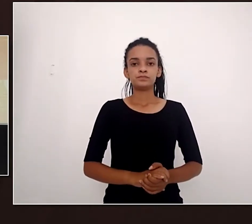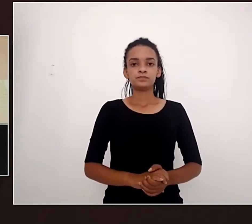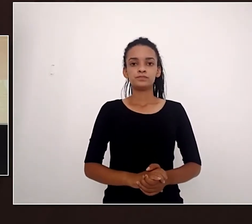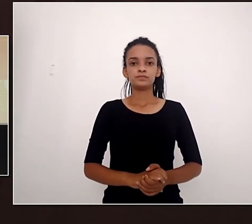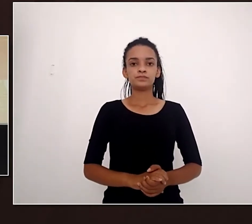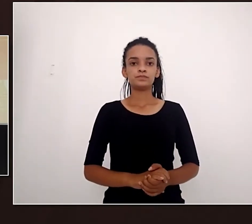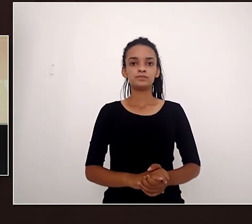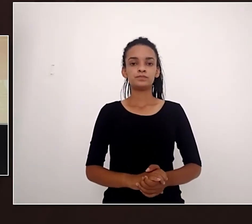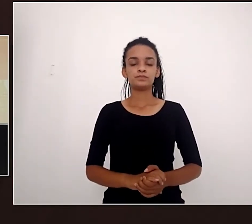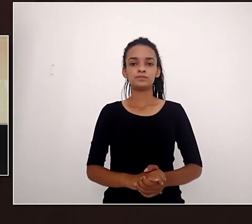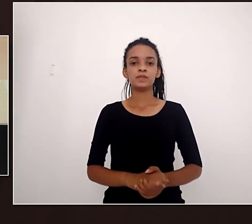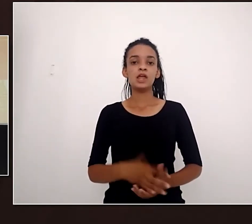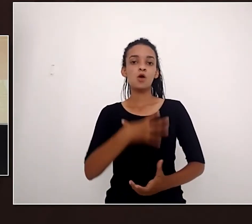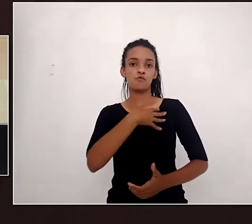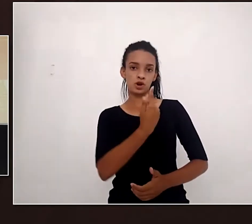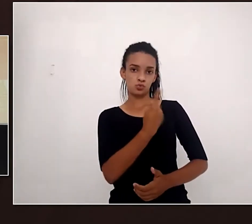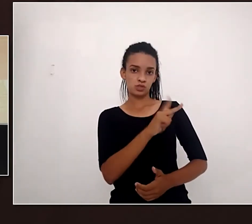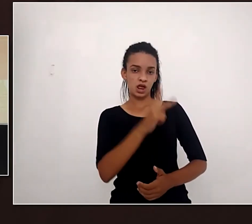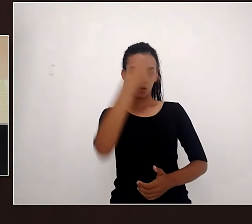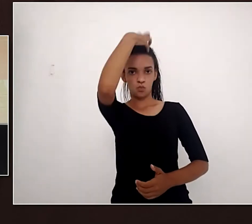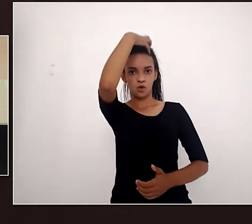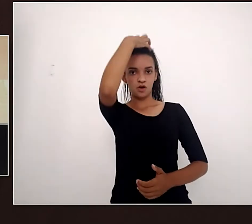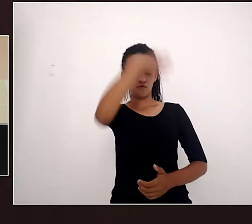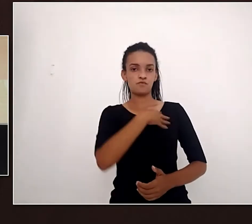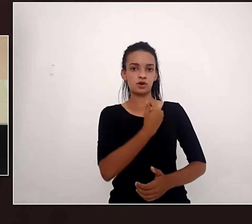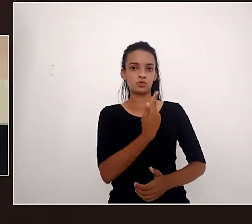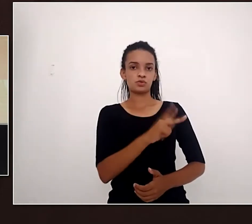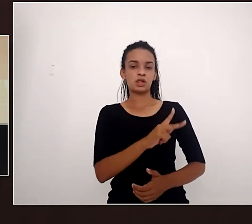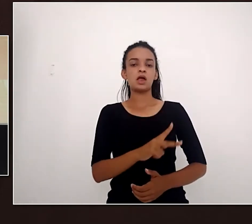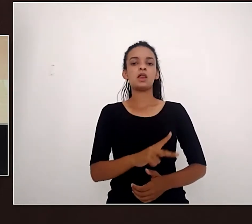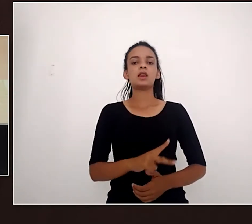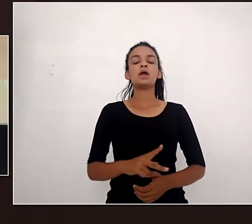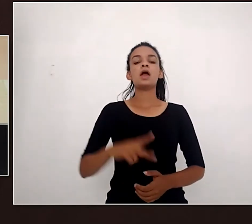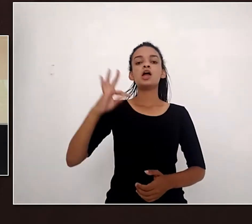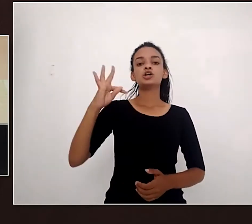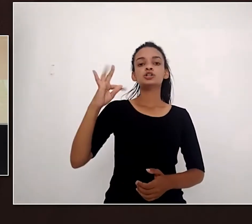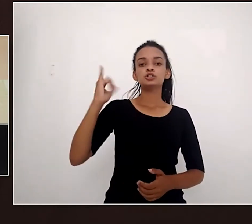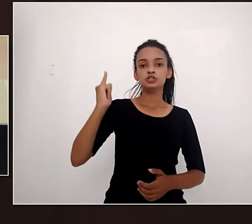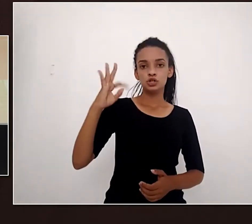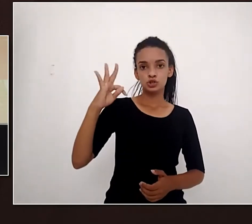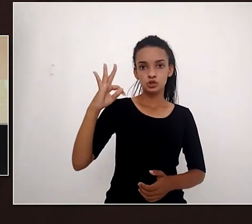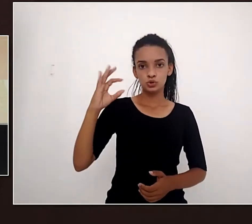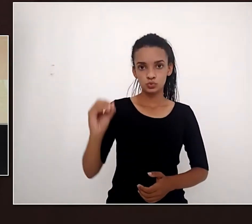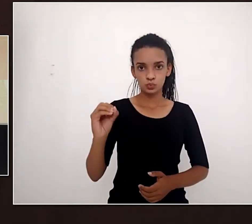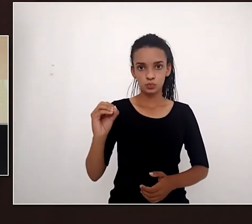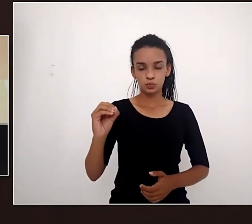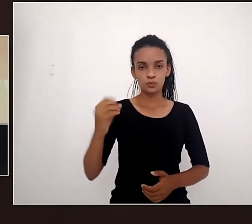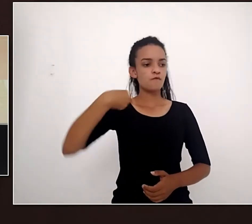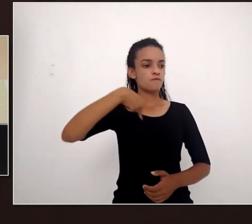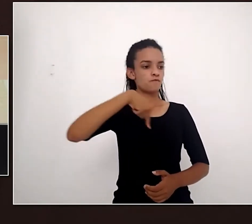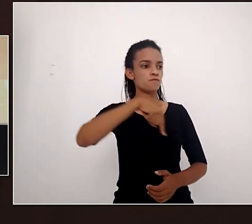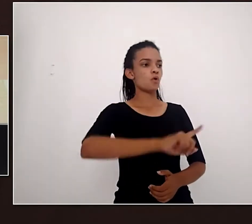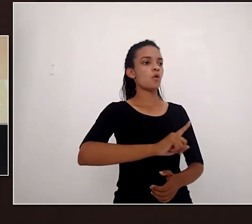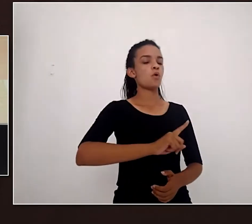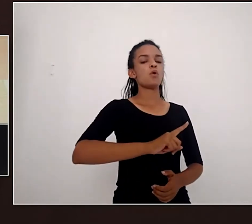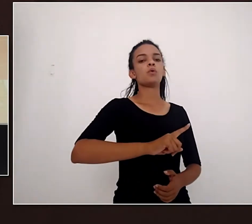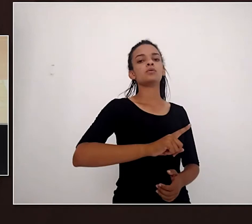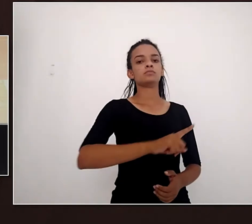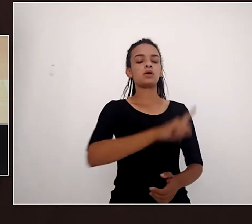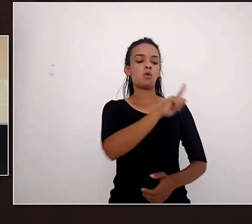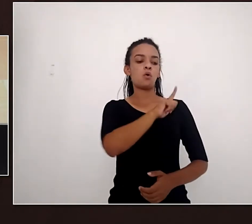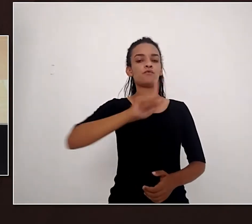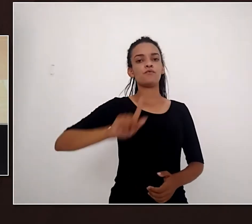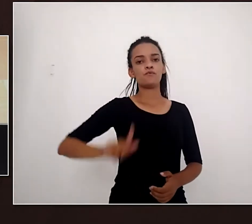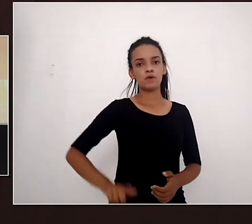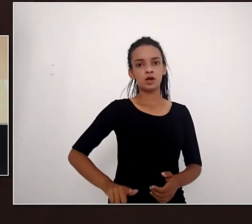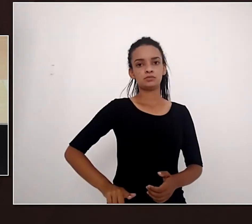Tito, príncipe Tito, e ele então sitiou por quase um ano, se eu não me engano, sitiou por quase